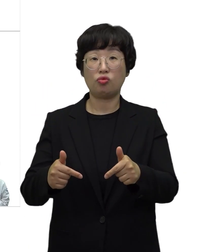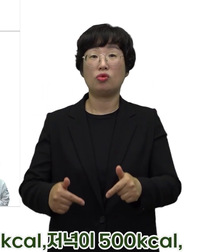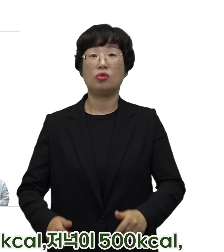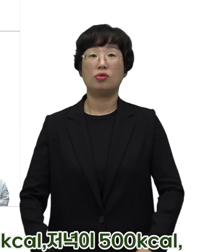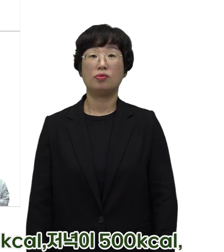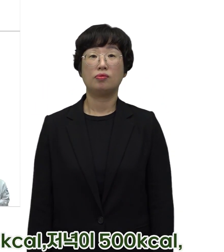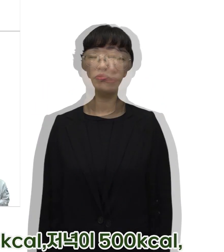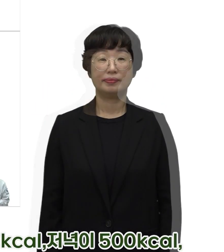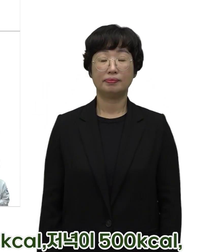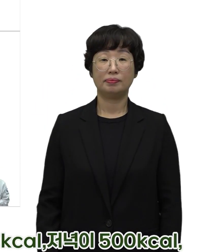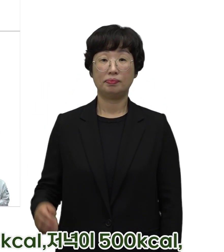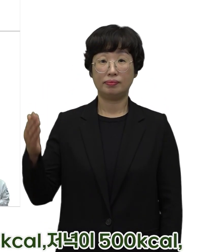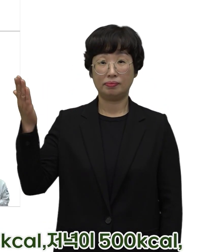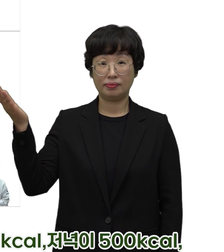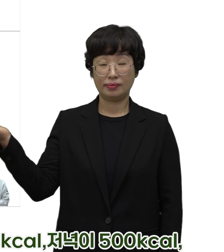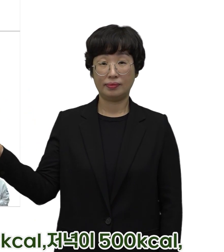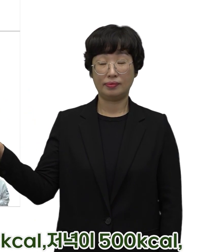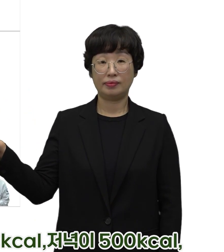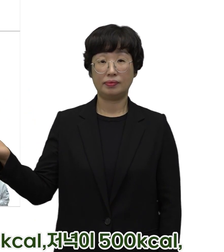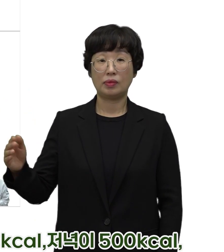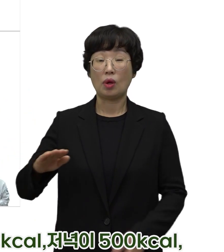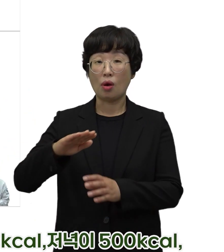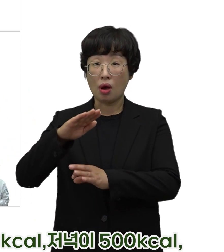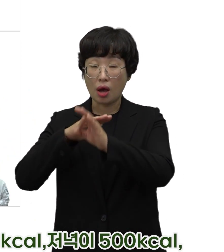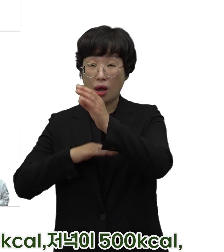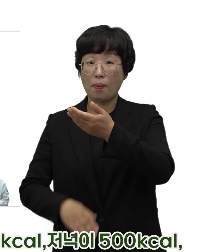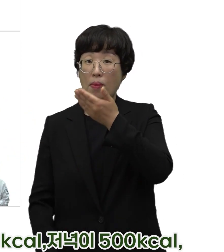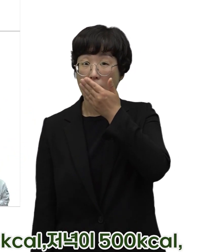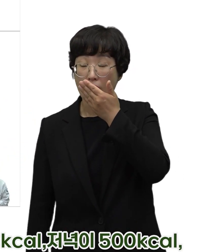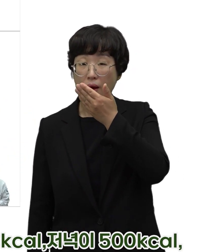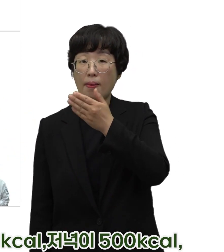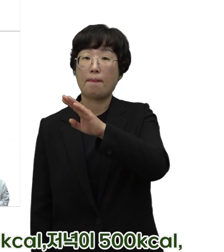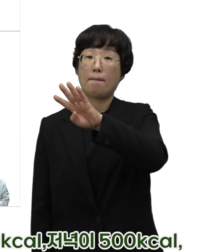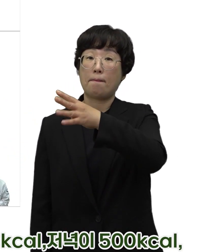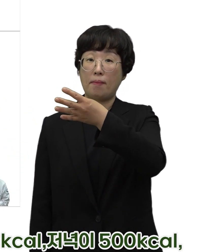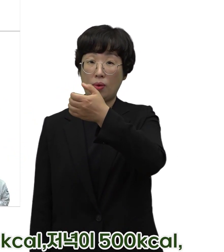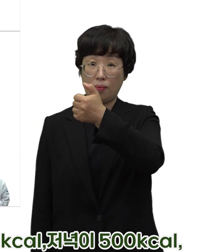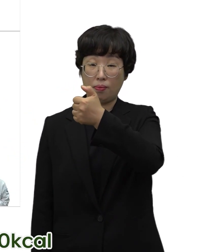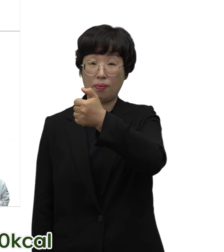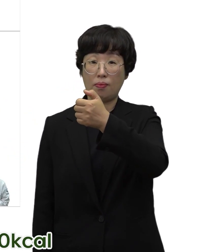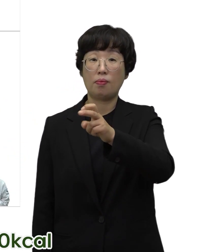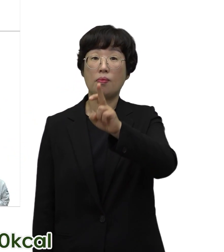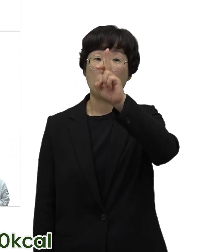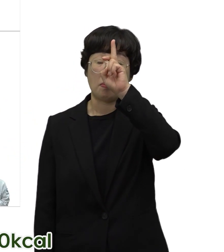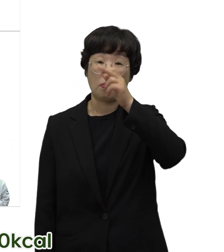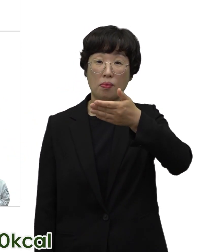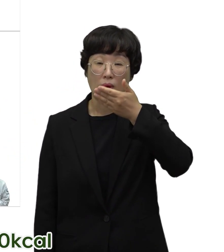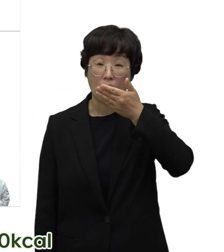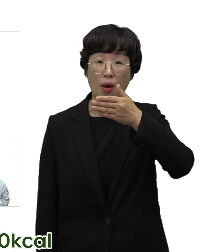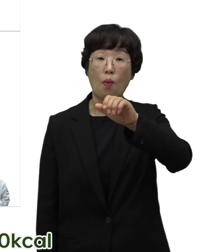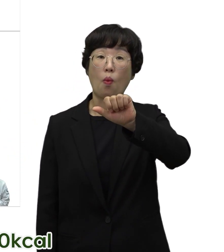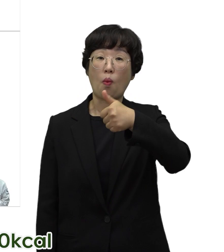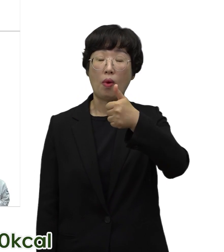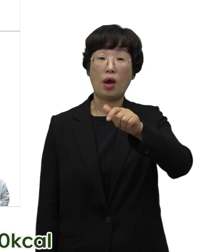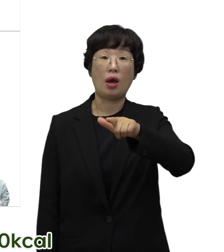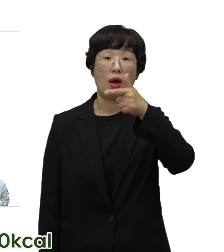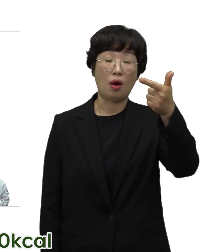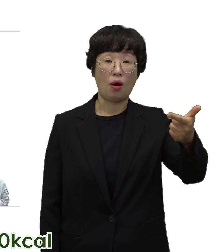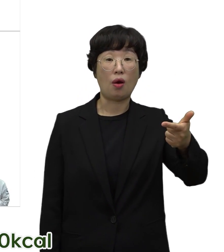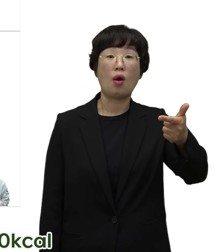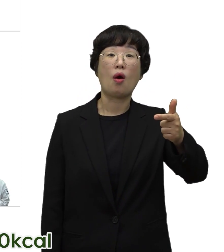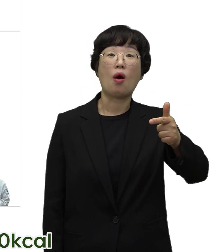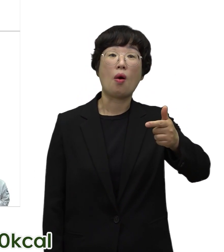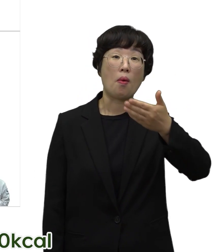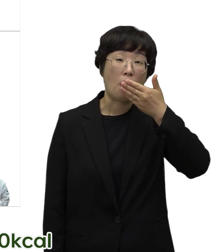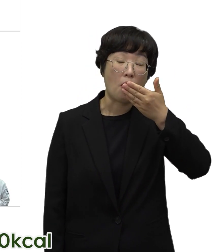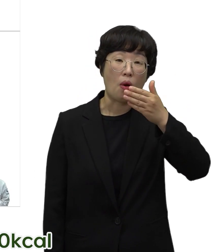예시인데요. 아침이 약 450칼로리, 점심이 500칼로리, 저녁이 500칼로리, 그리고 우유가